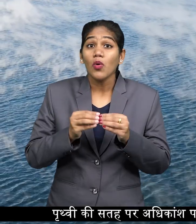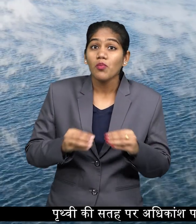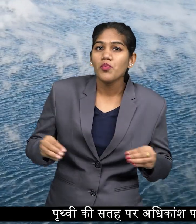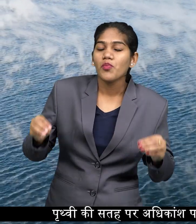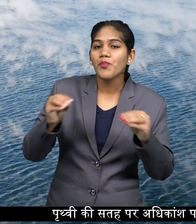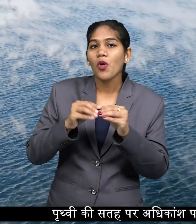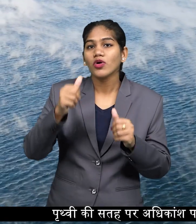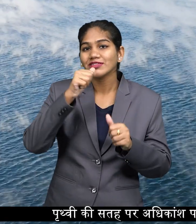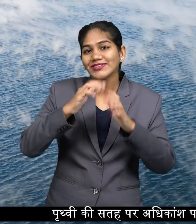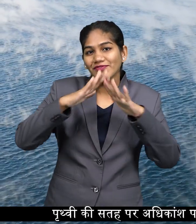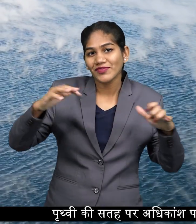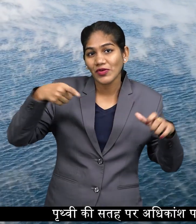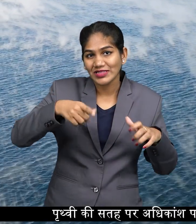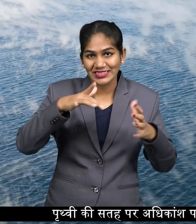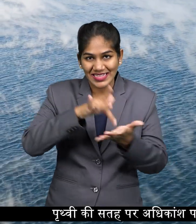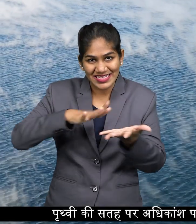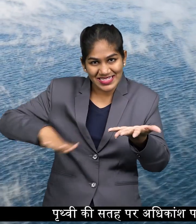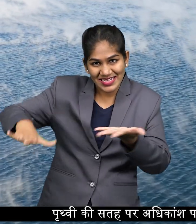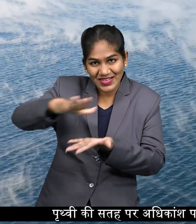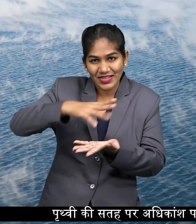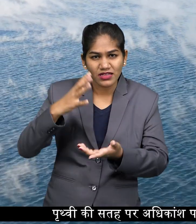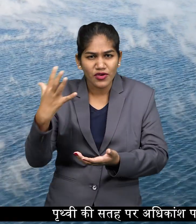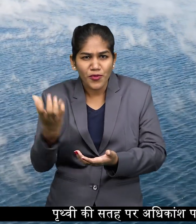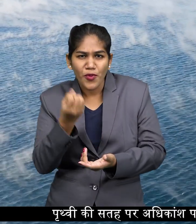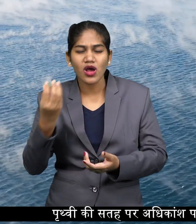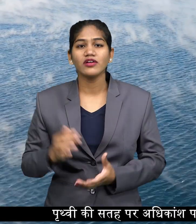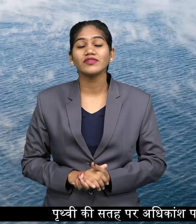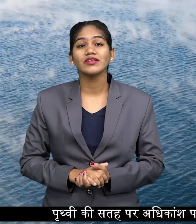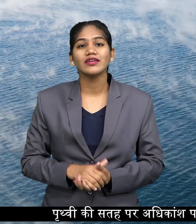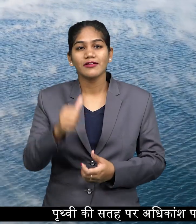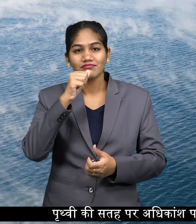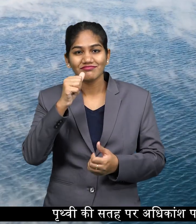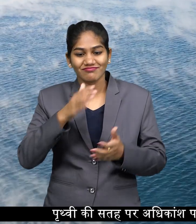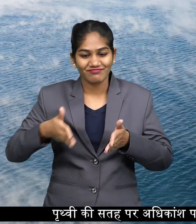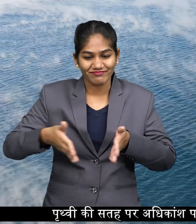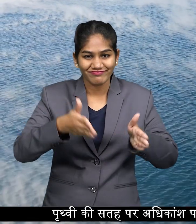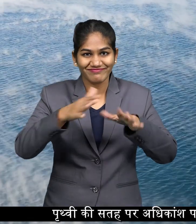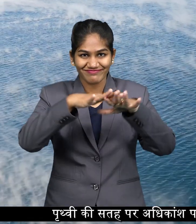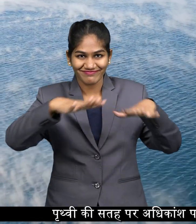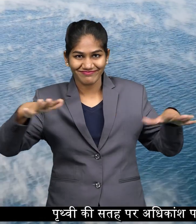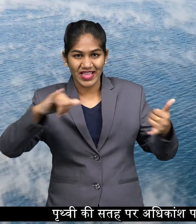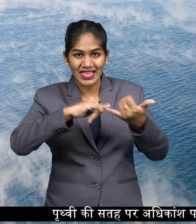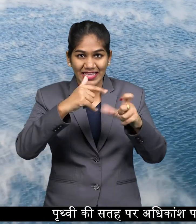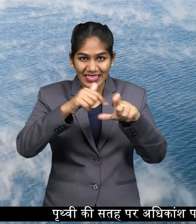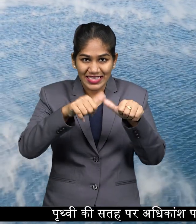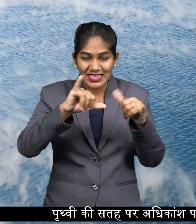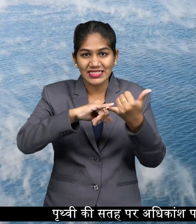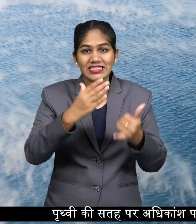पृथ्वी की सतह पर अधिकांश पानी समुद्रों और महासागरों में पाया जाता है और खारा